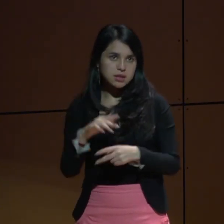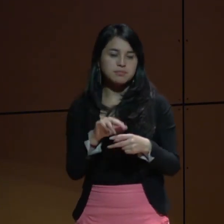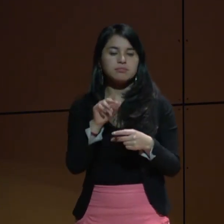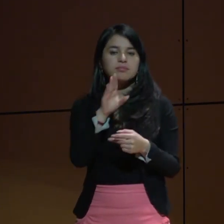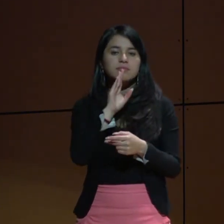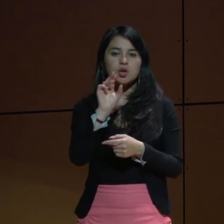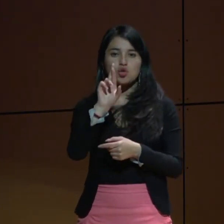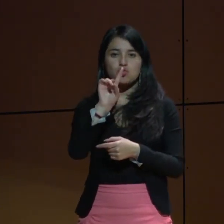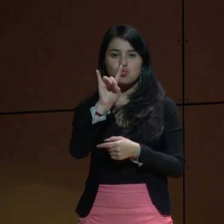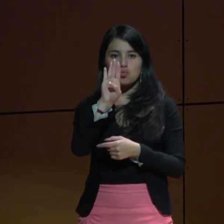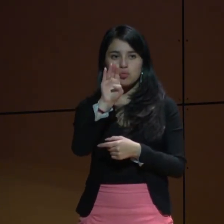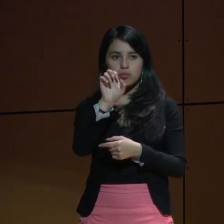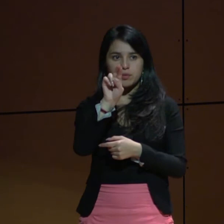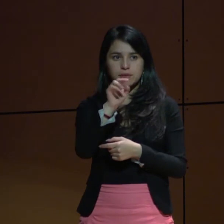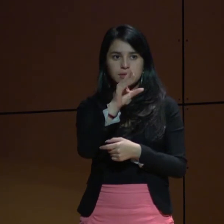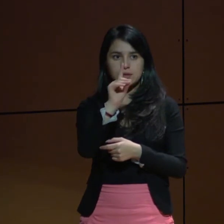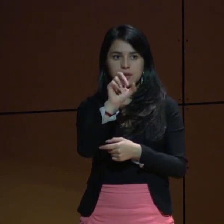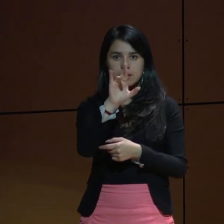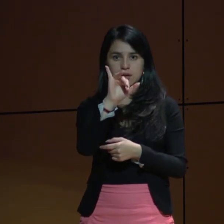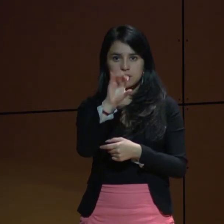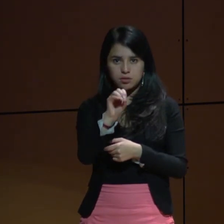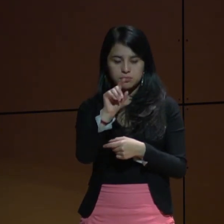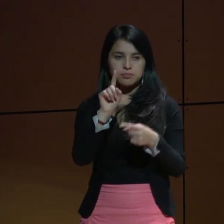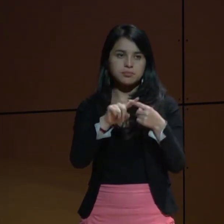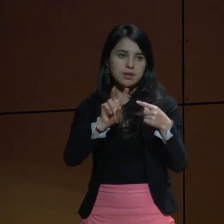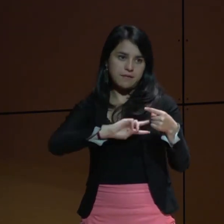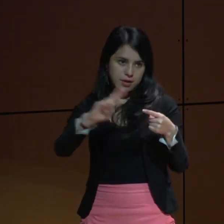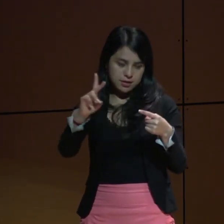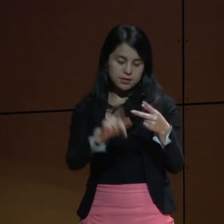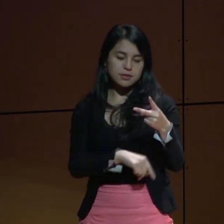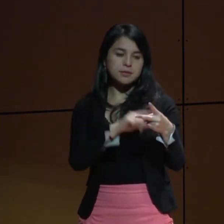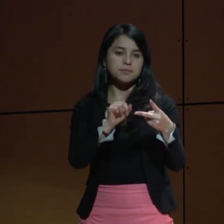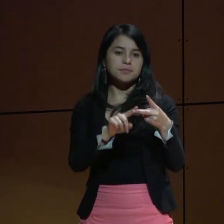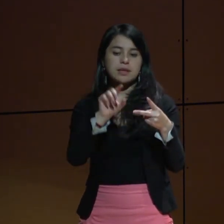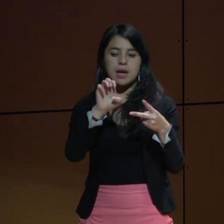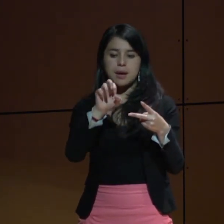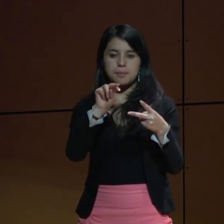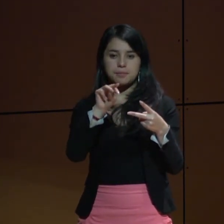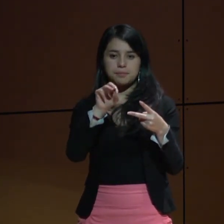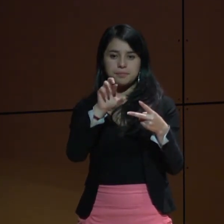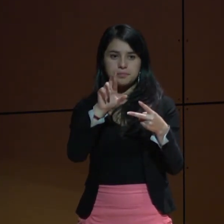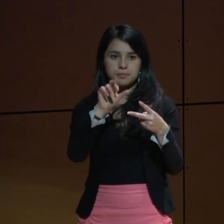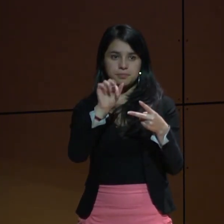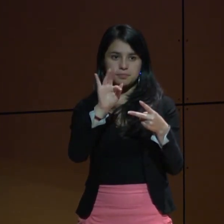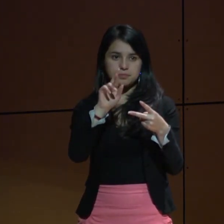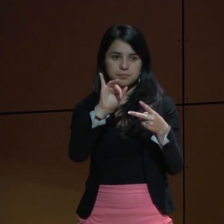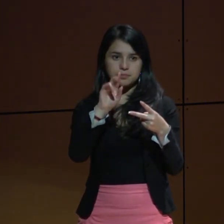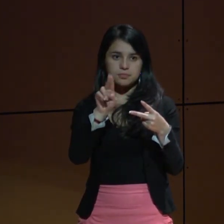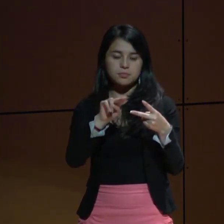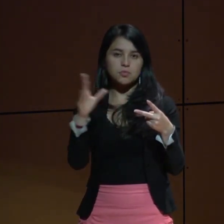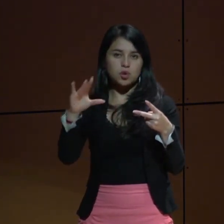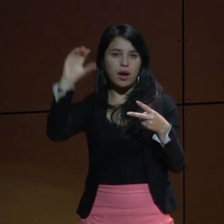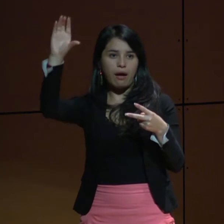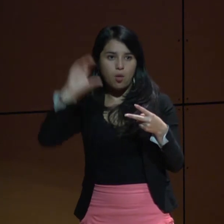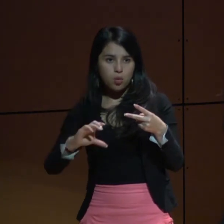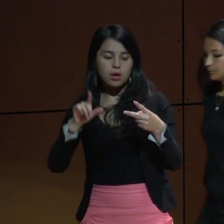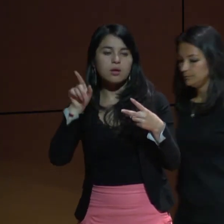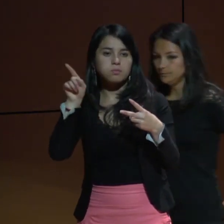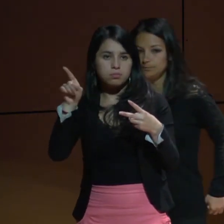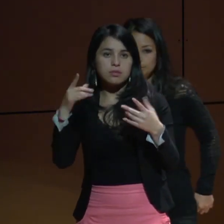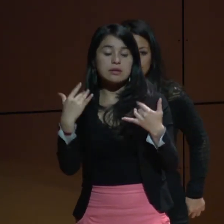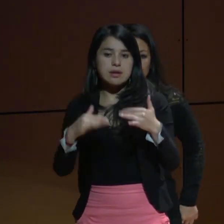Rubén Darío Cárdenas de la Cumbre Valle y Emperatriz Montes de Arauquita, Arauca, donde